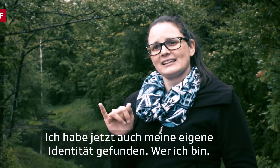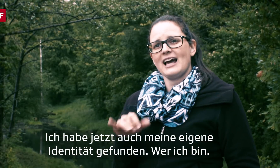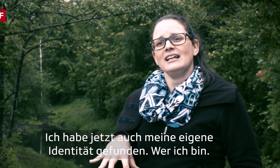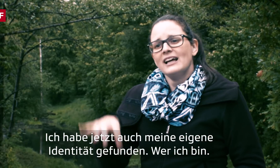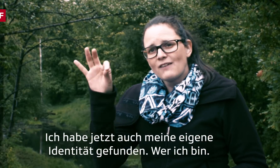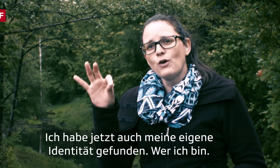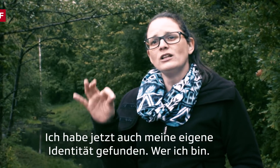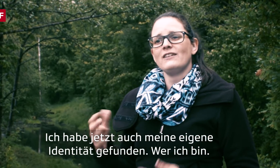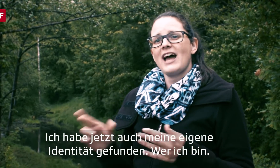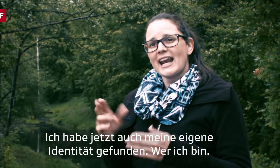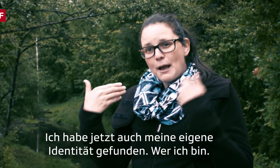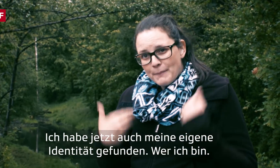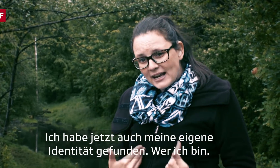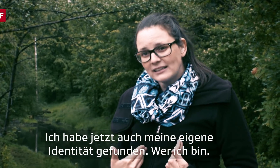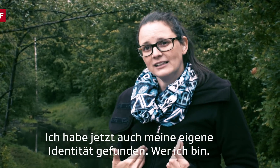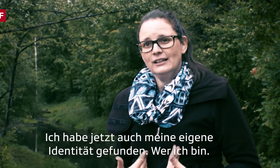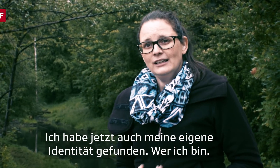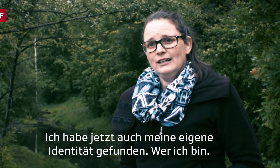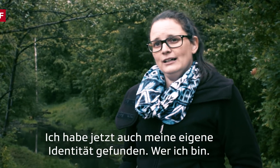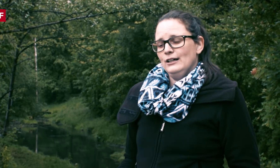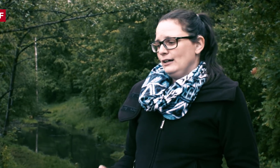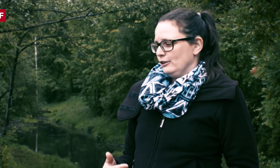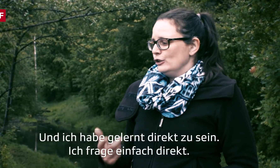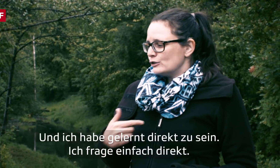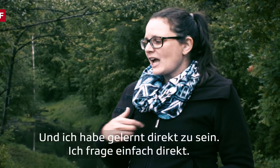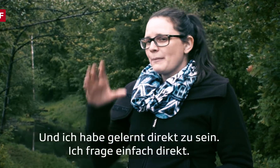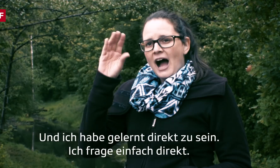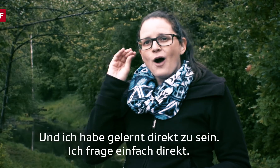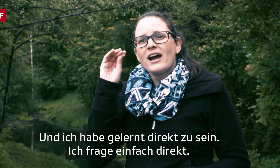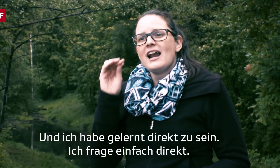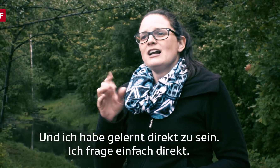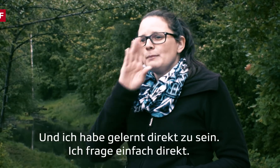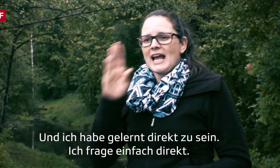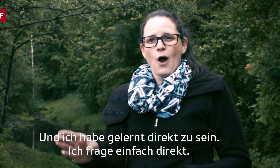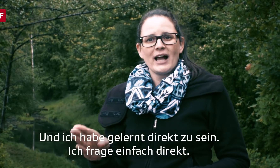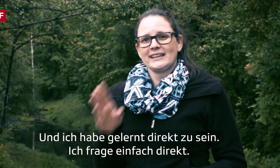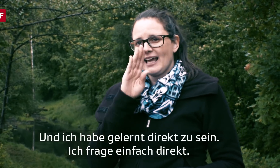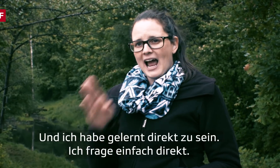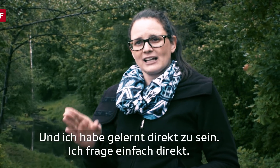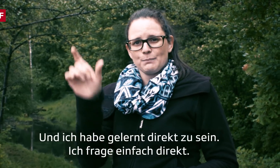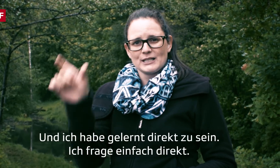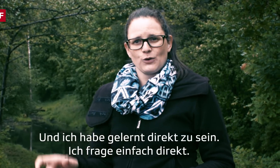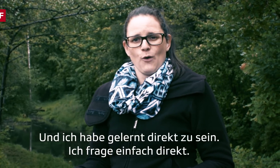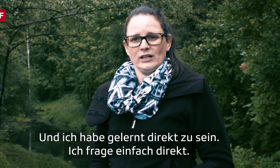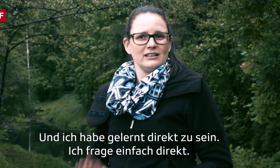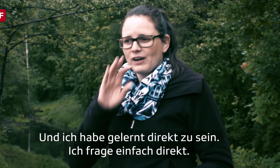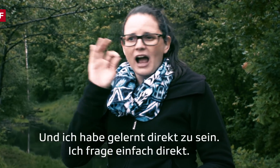Identität gefunden, wer ich bin. Und ich habe auch gelernt, bin ich auch eine direkte Person. Ich trage